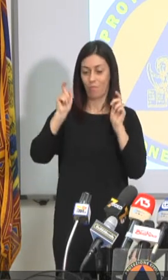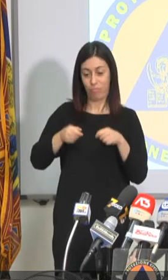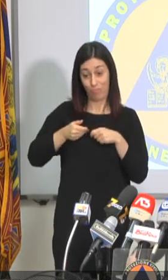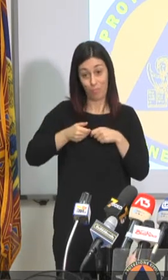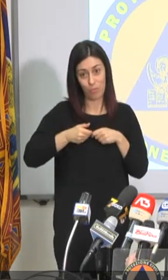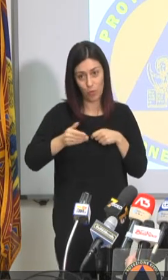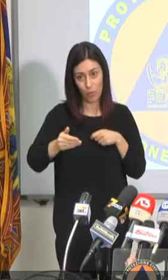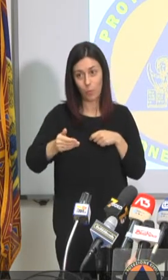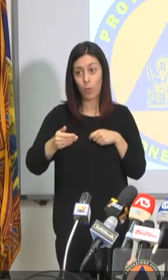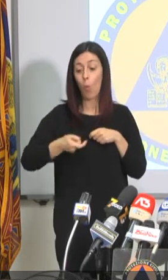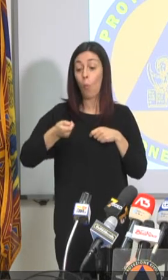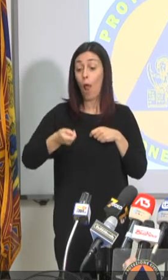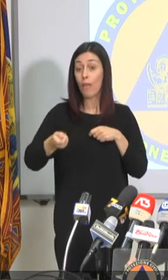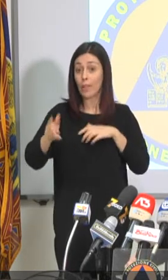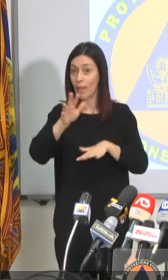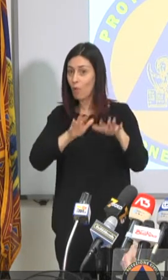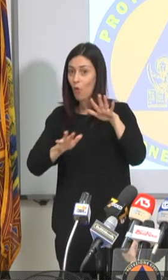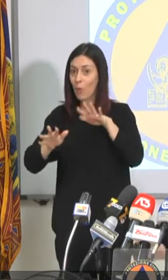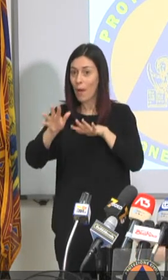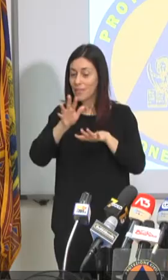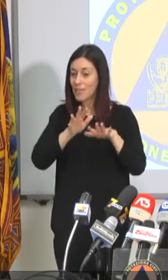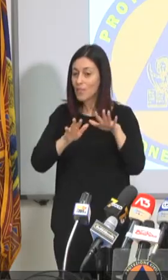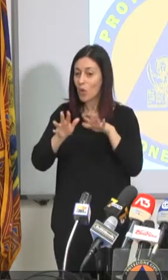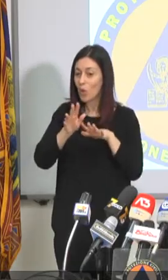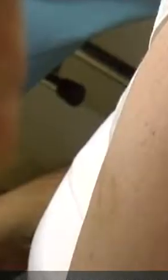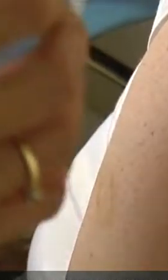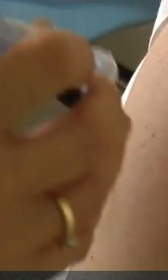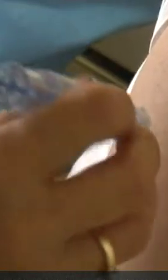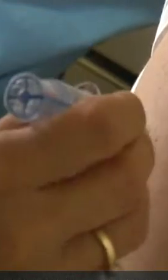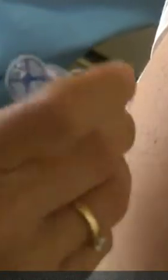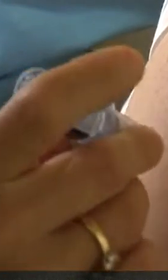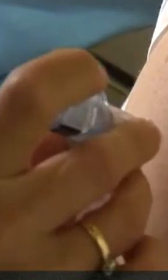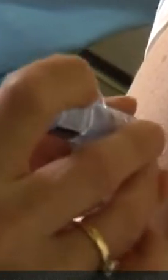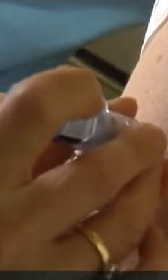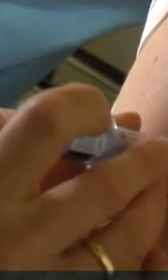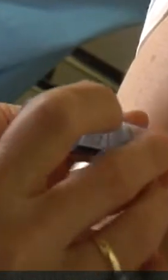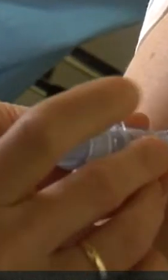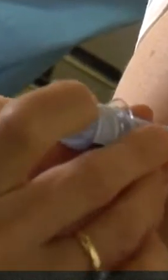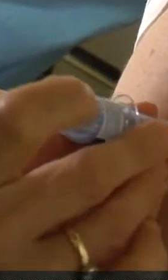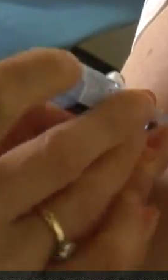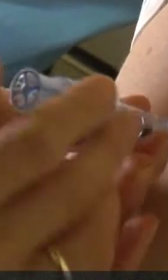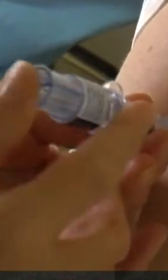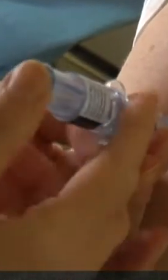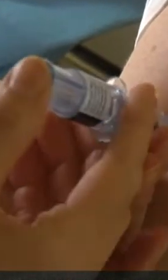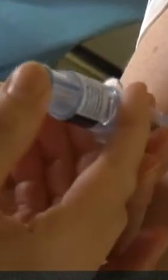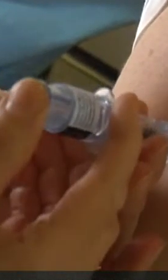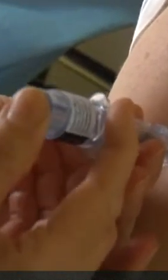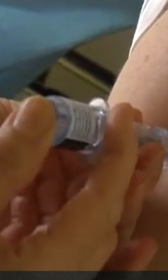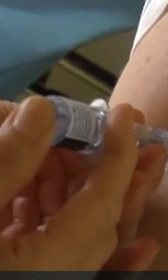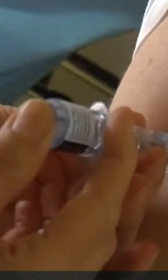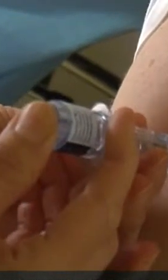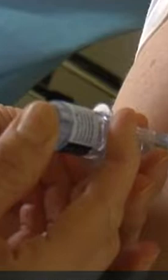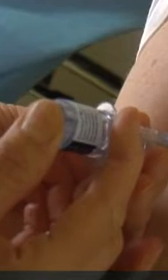che avremo informazioni noi avremo la possibilità di organizzare altra questione riguarda il vaccino antinfluenzale la cui richiesta